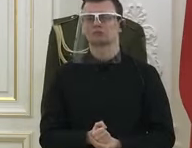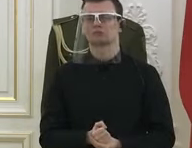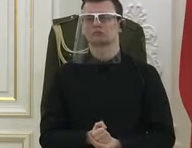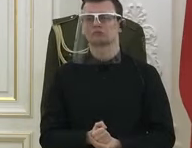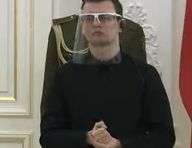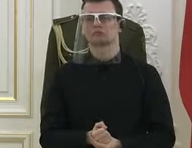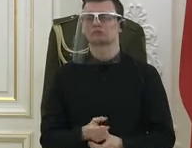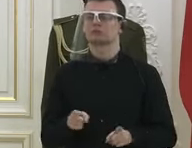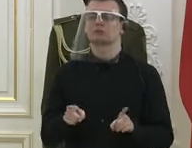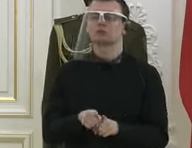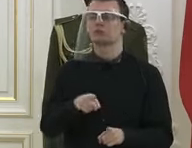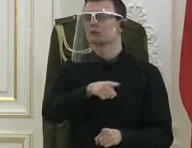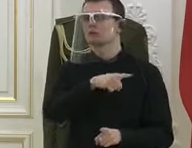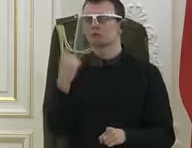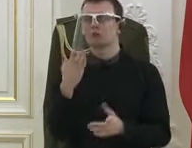podatników,